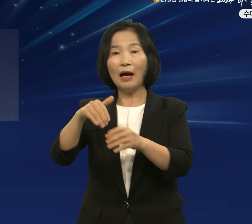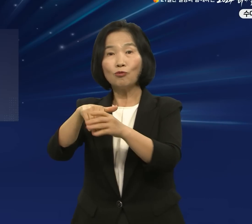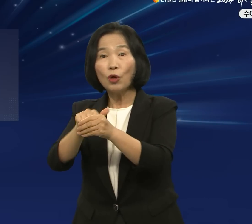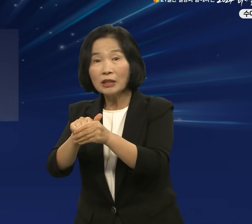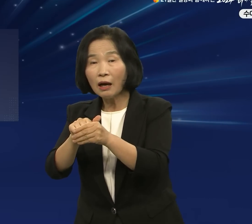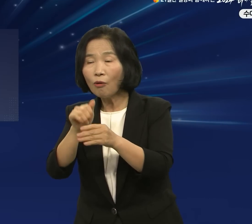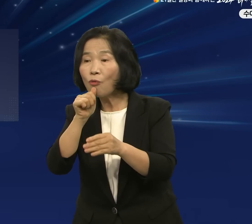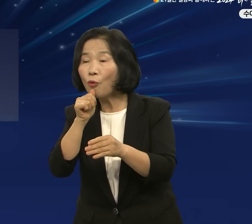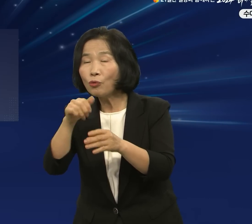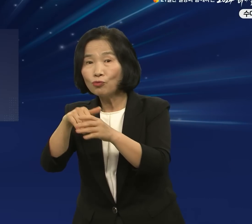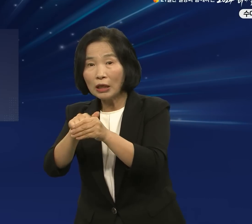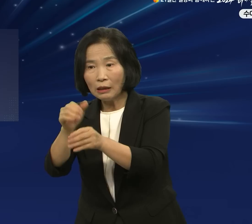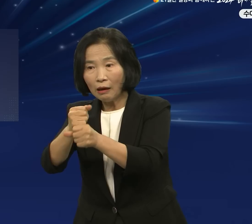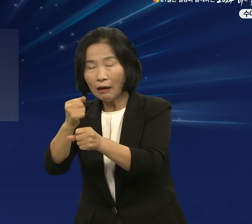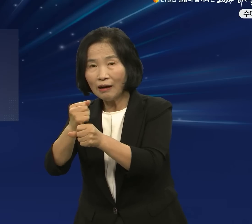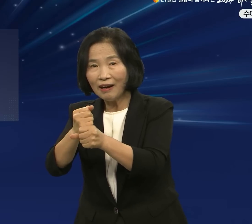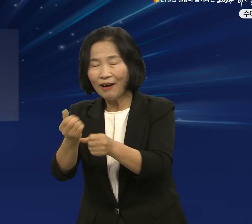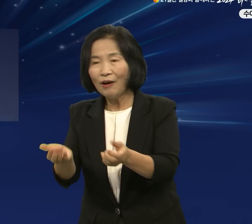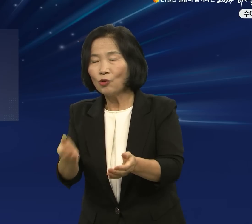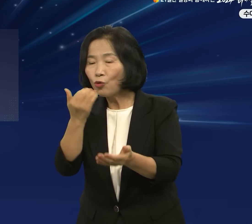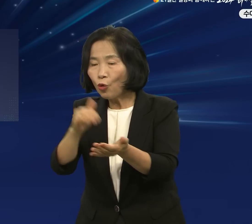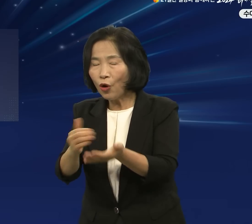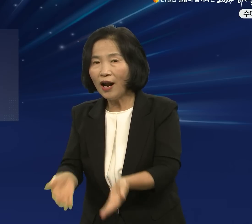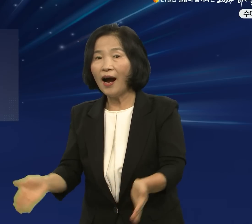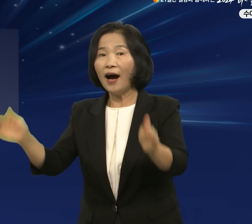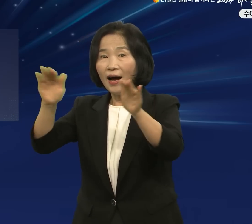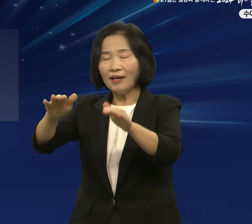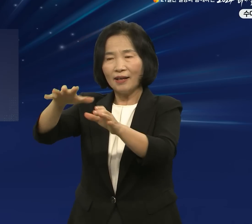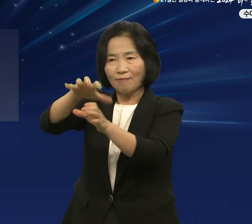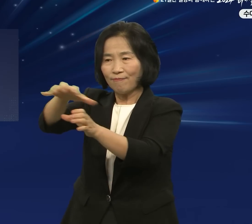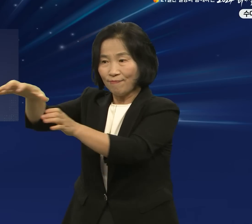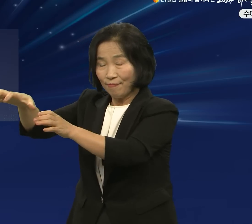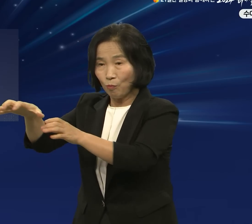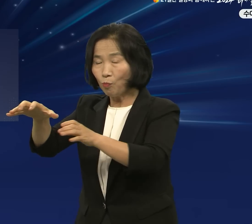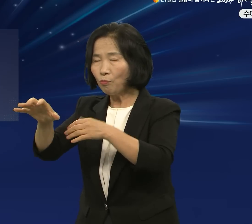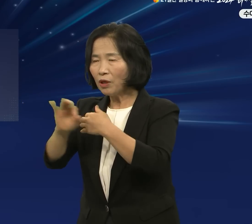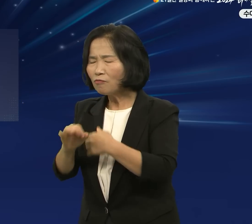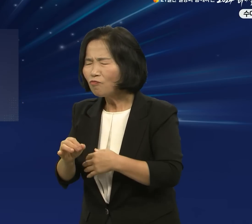숙성되는 구수한 그런 향기가 났습니다.